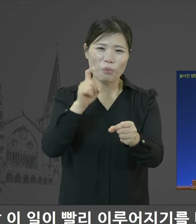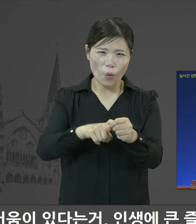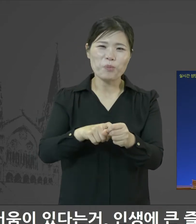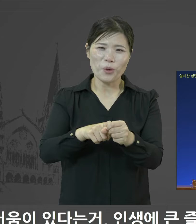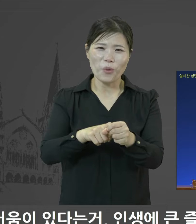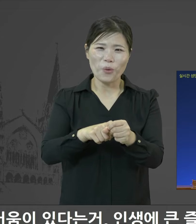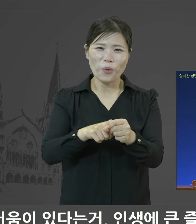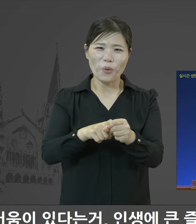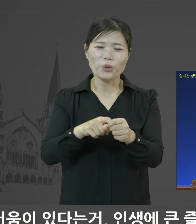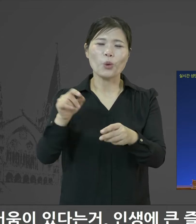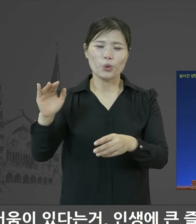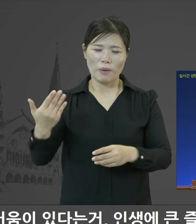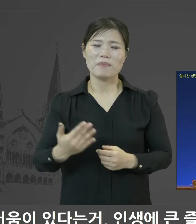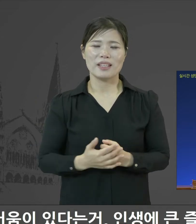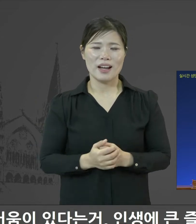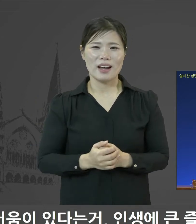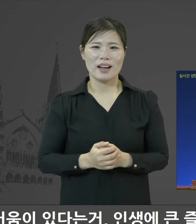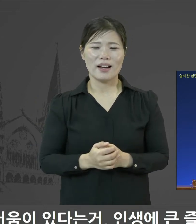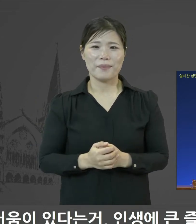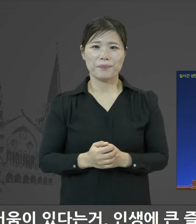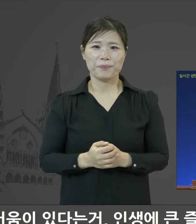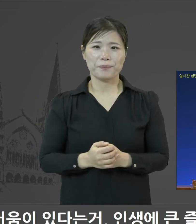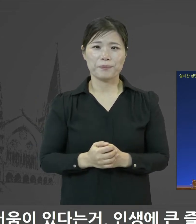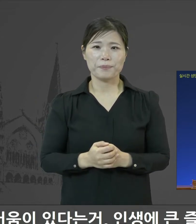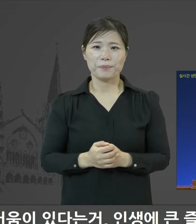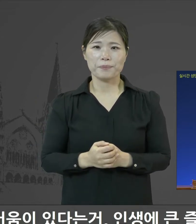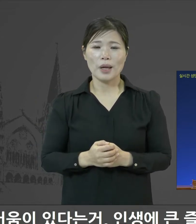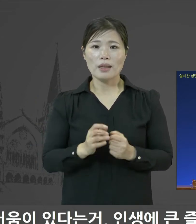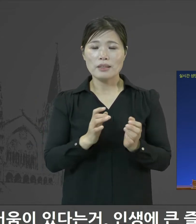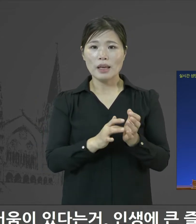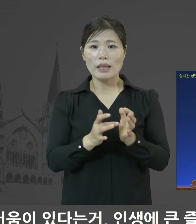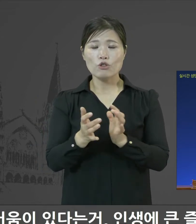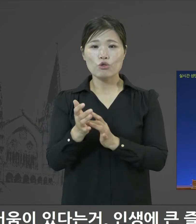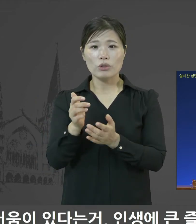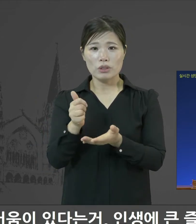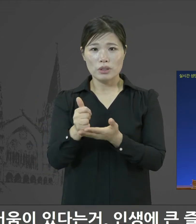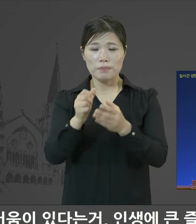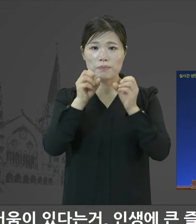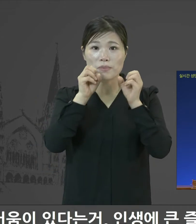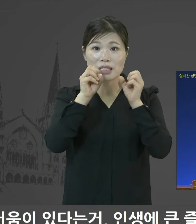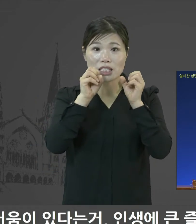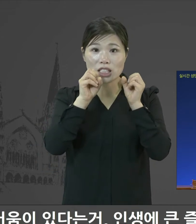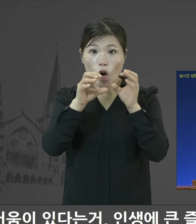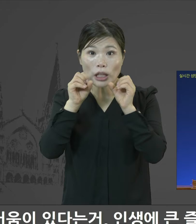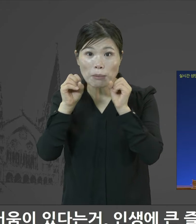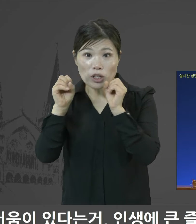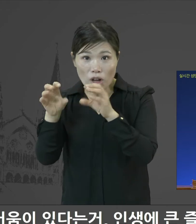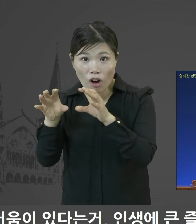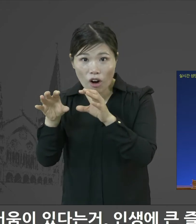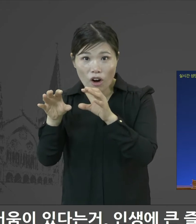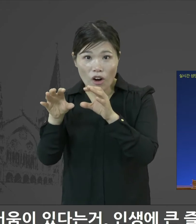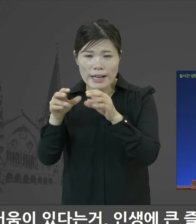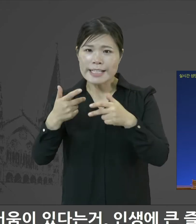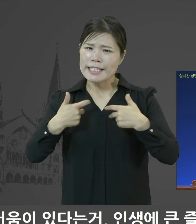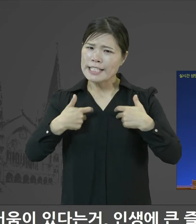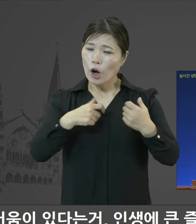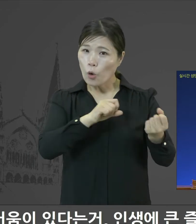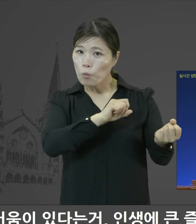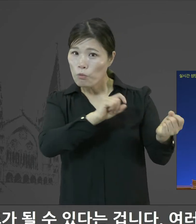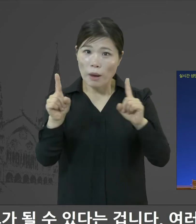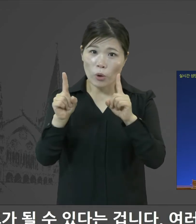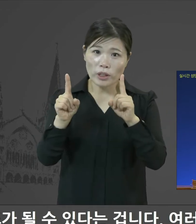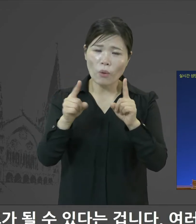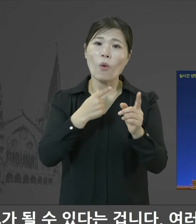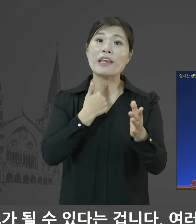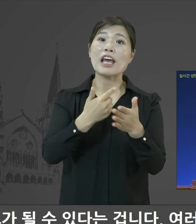있다는 사실입니다. 여러분, 예수님을 전하면서 즐거움이 회복되어지고 즐거움을 경험할